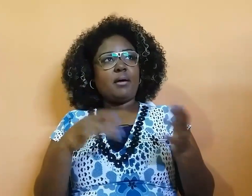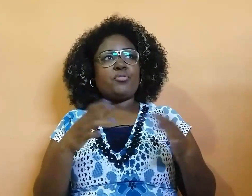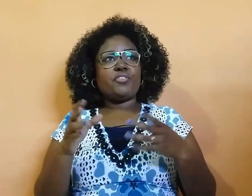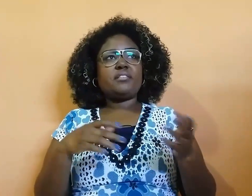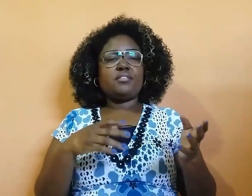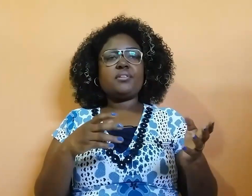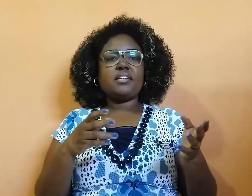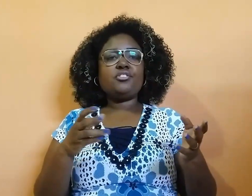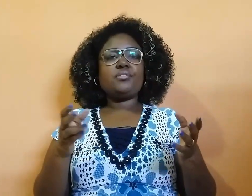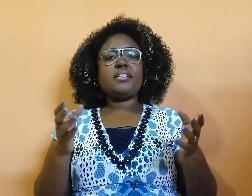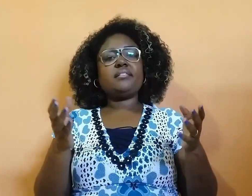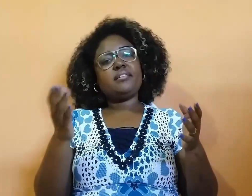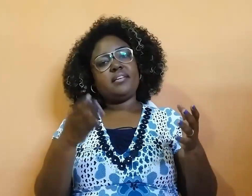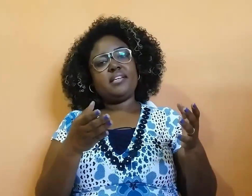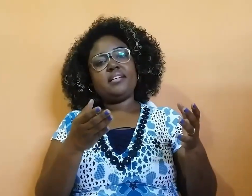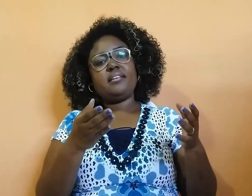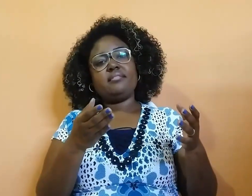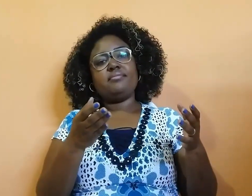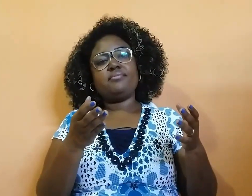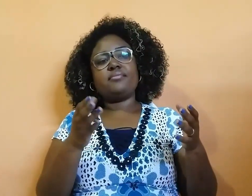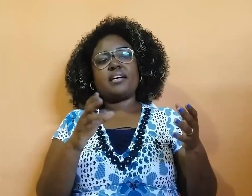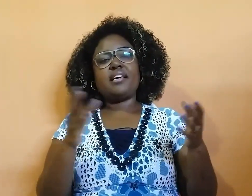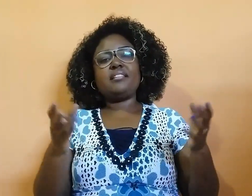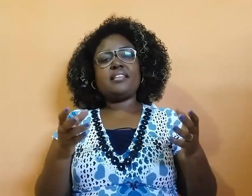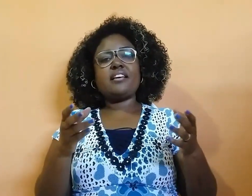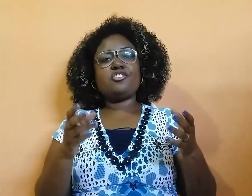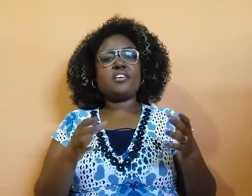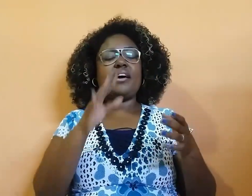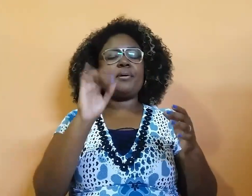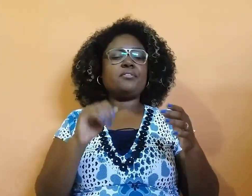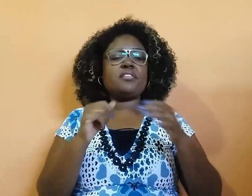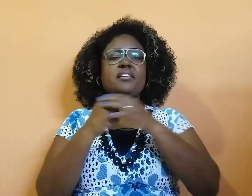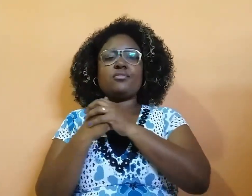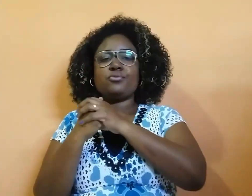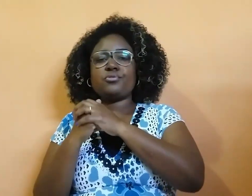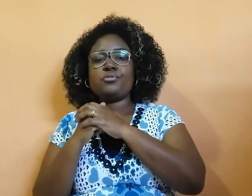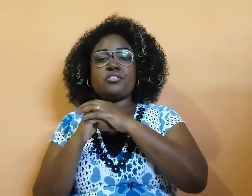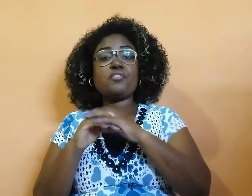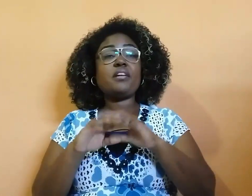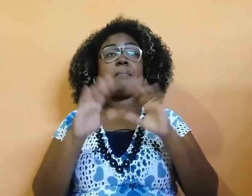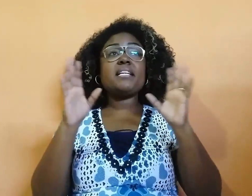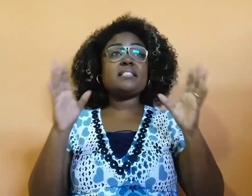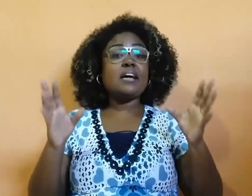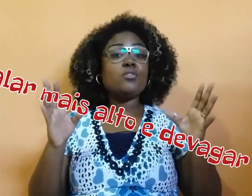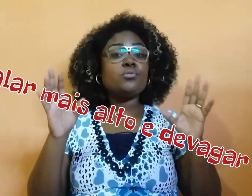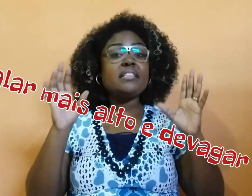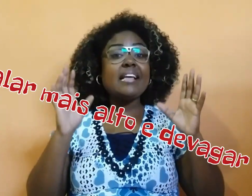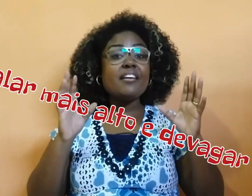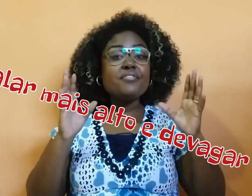aproveitando o gancho né aquela idéia de que a conversar com surda só fala mais alto e